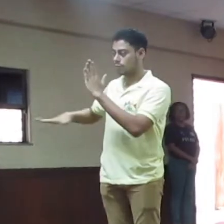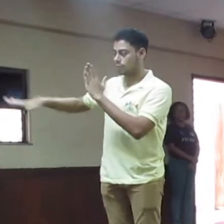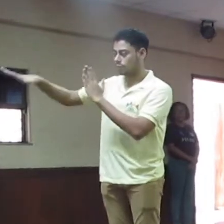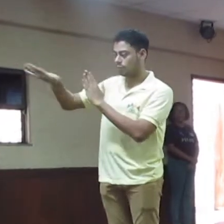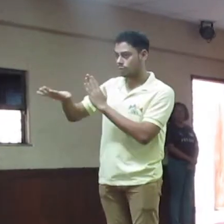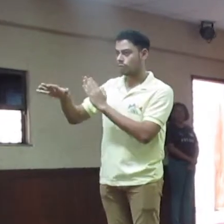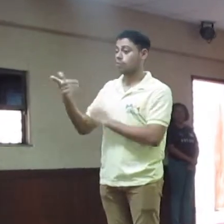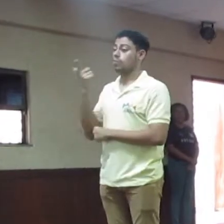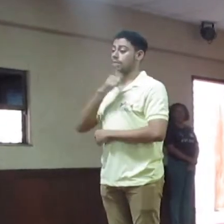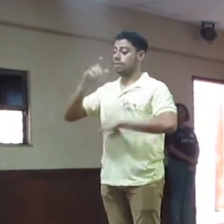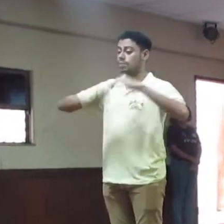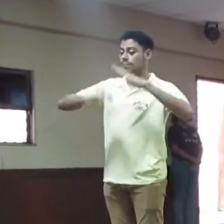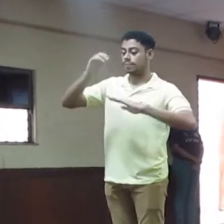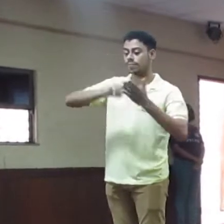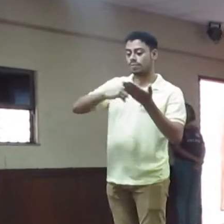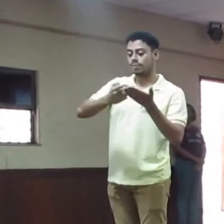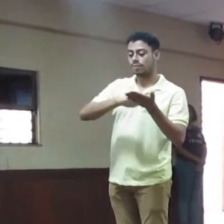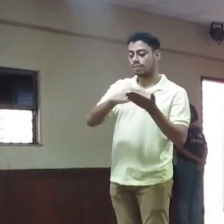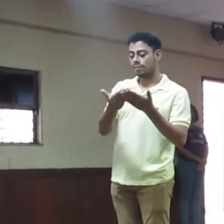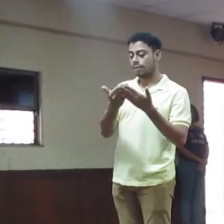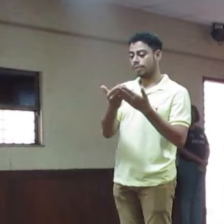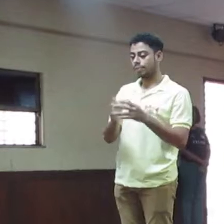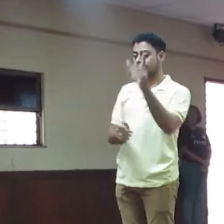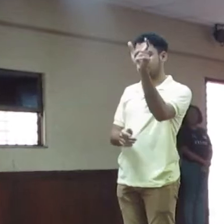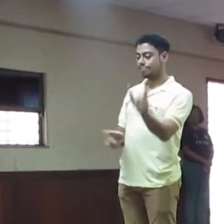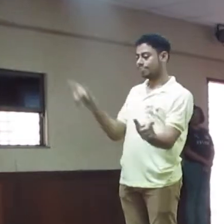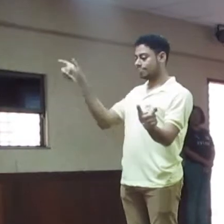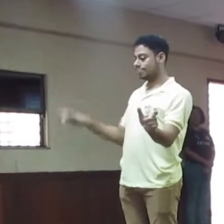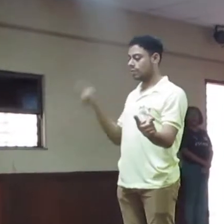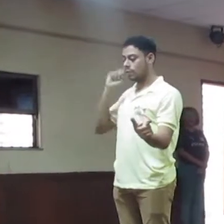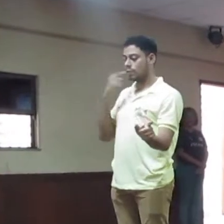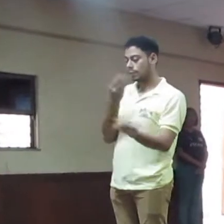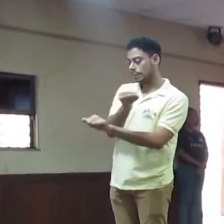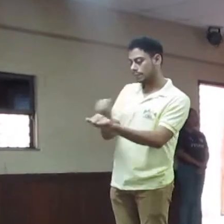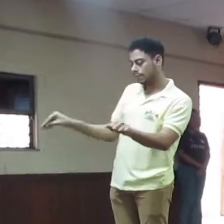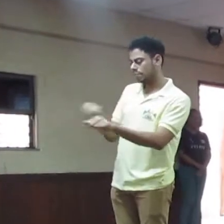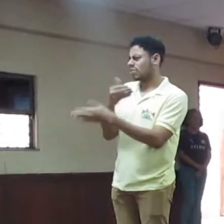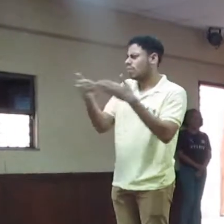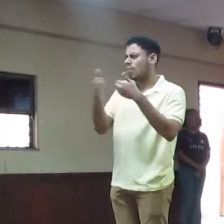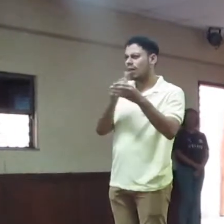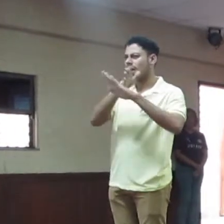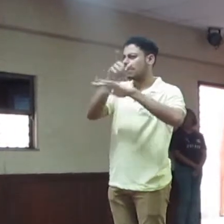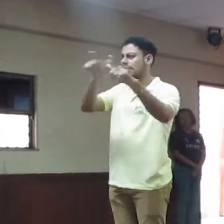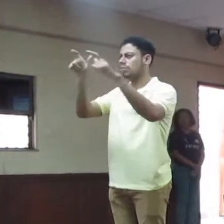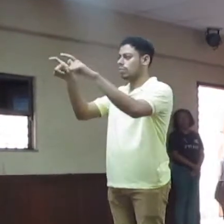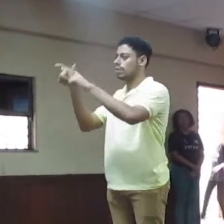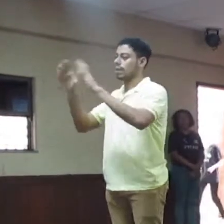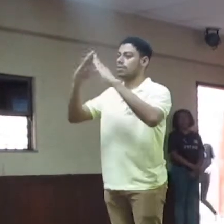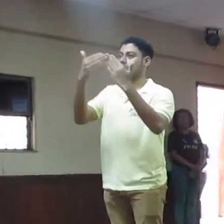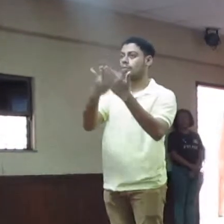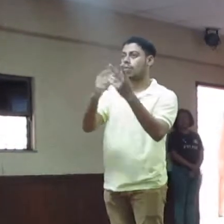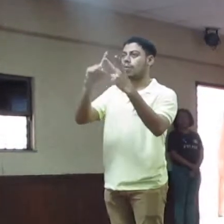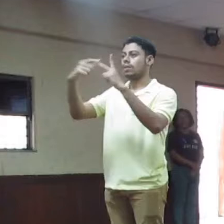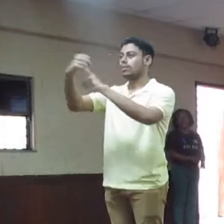da profissão do tradutor e intérprete de Libras, em qualquer âmbito, seja escolar,